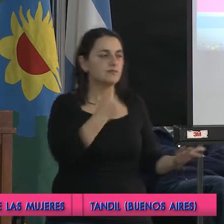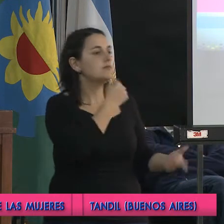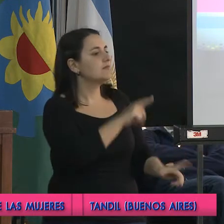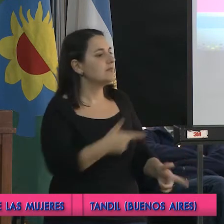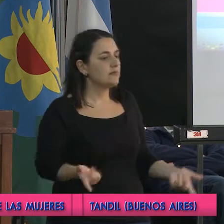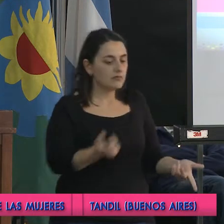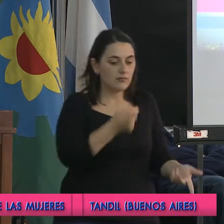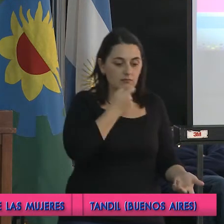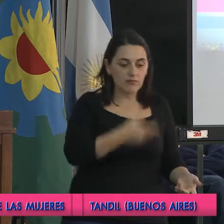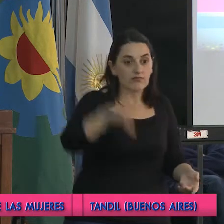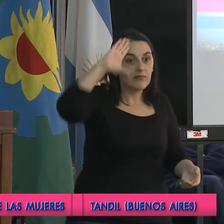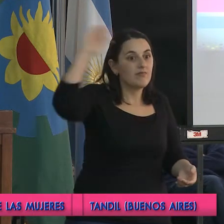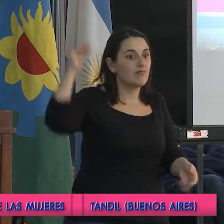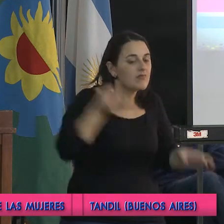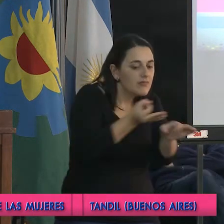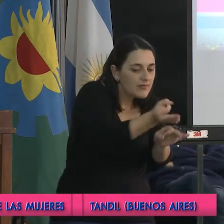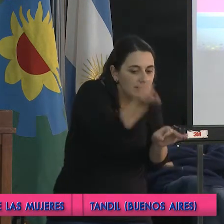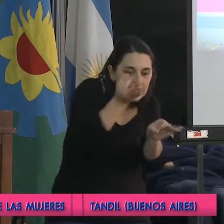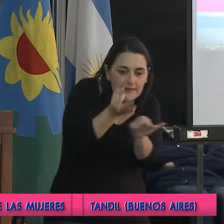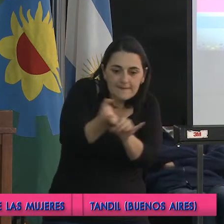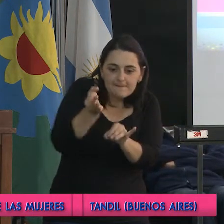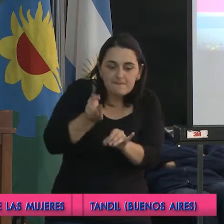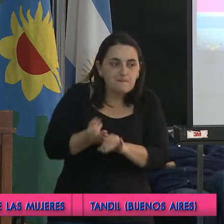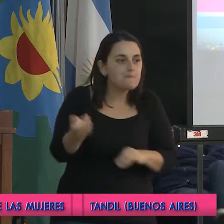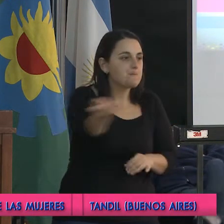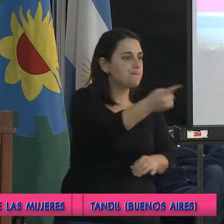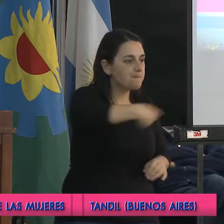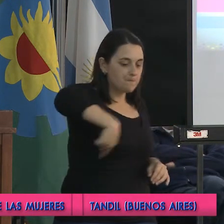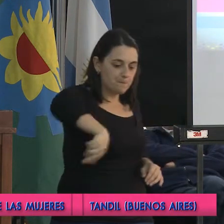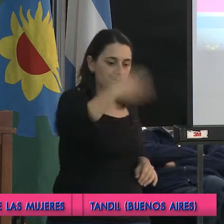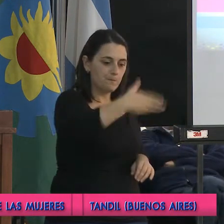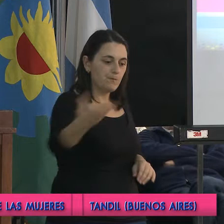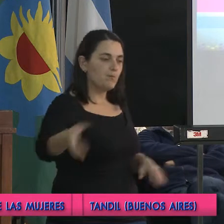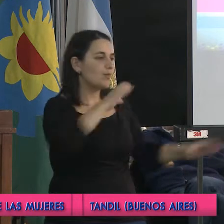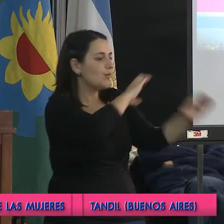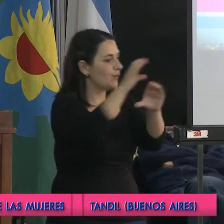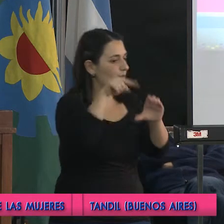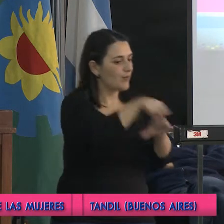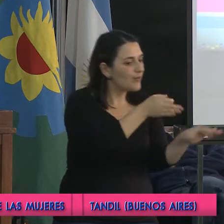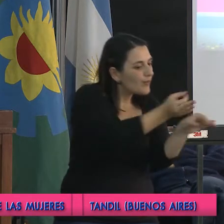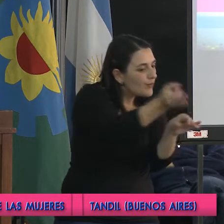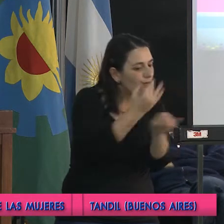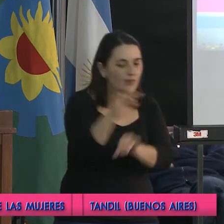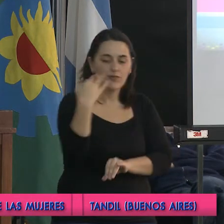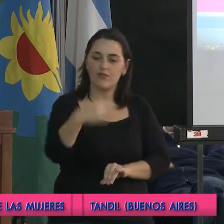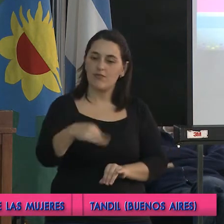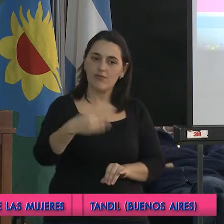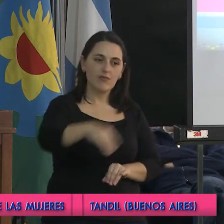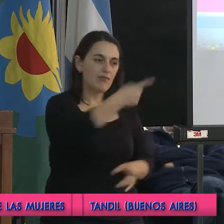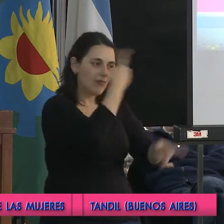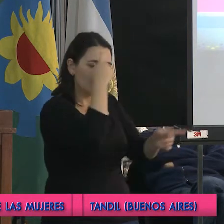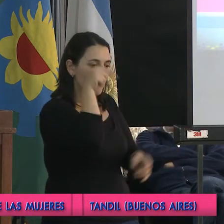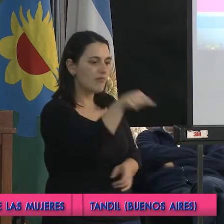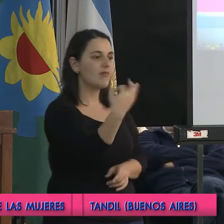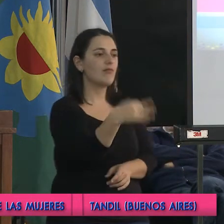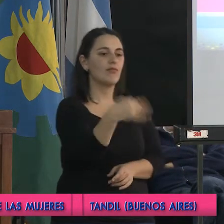de capacitación que están necesitando y necesitamos los comunicadores sociales y los periodistas y los